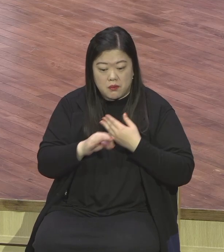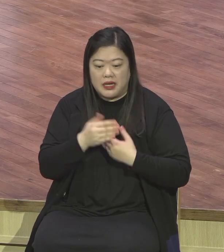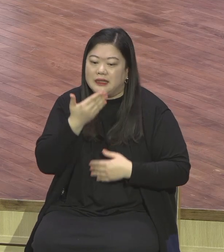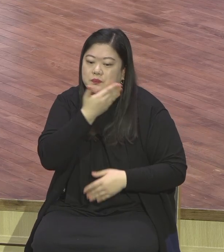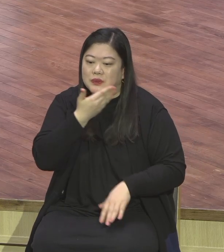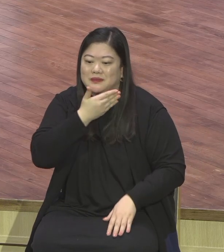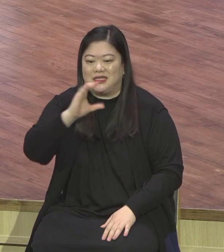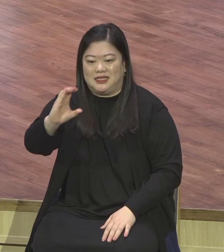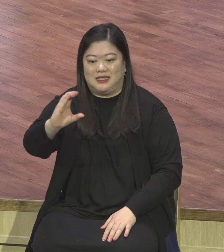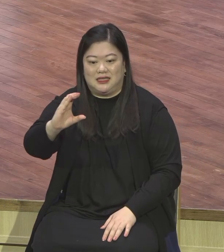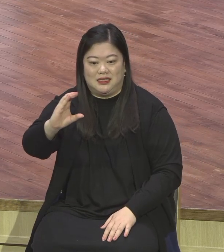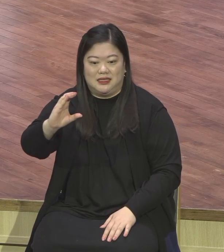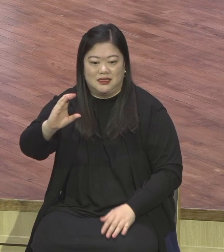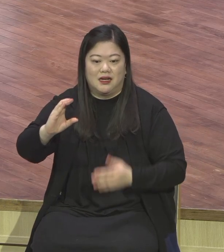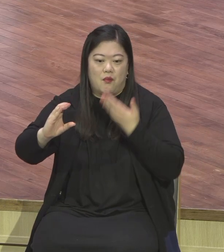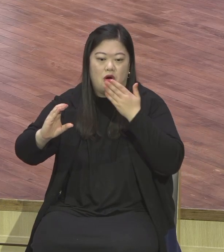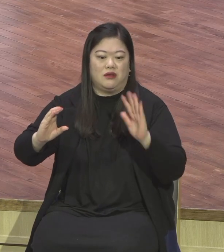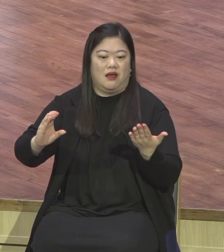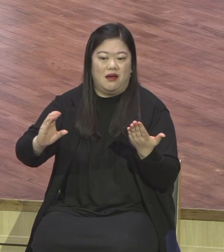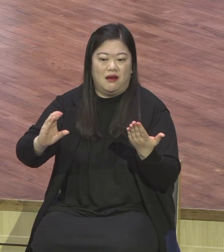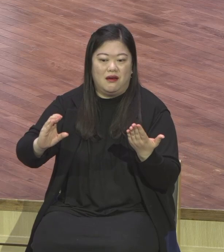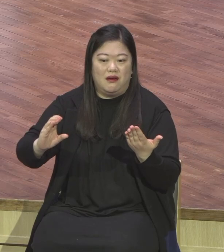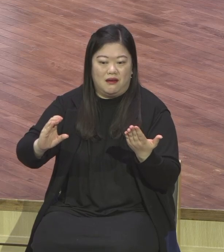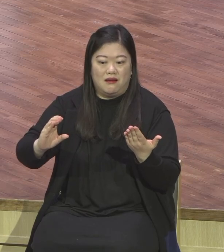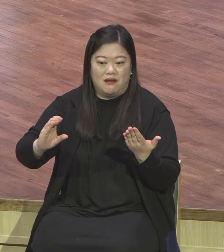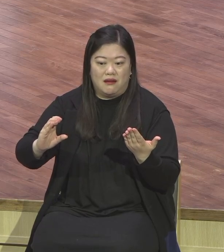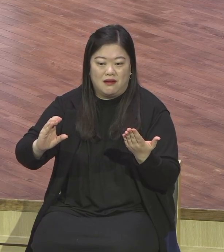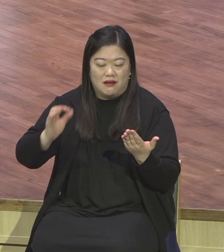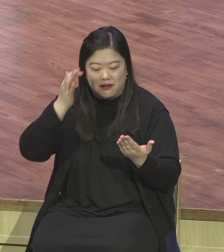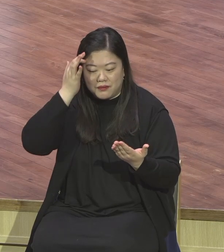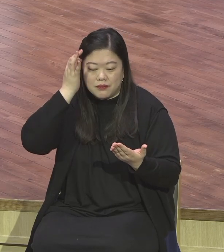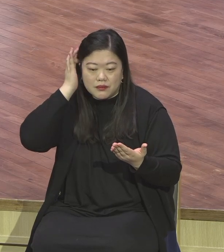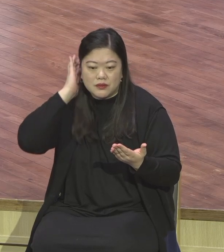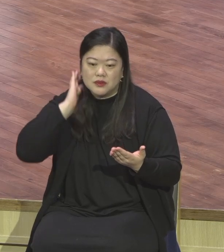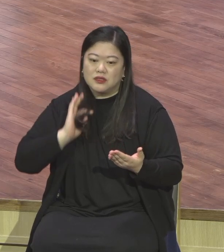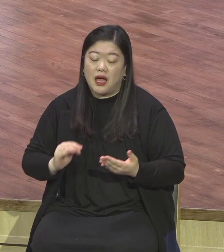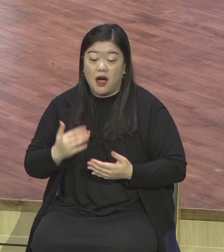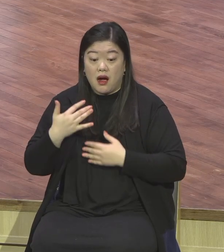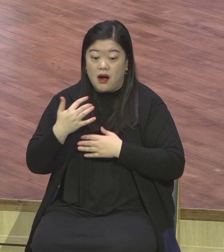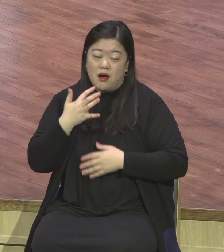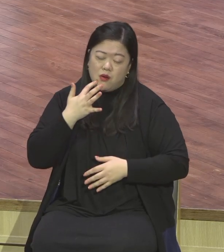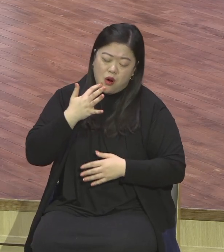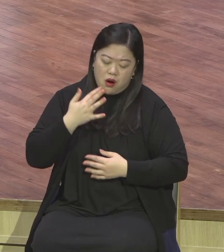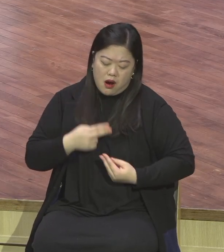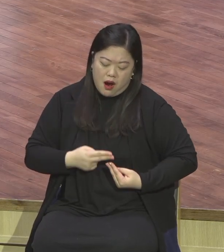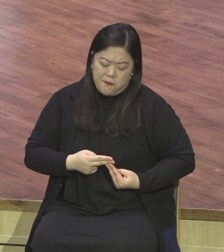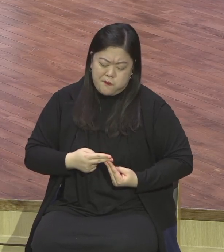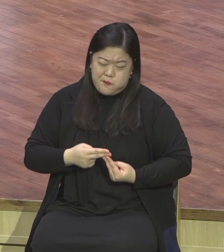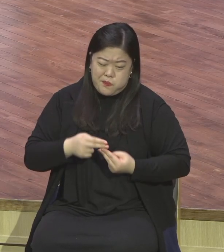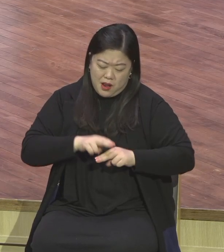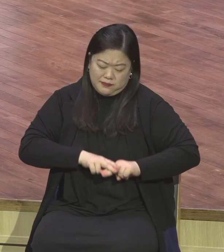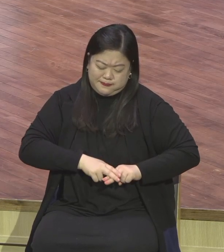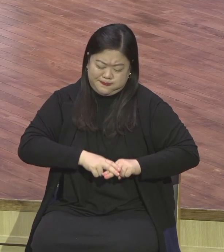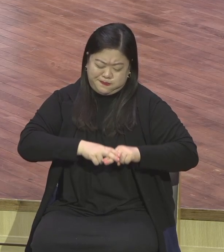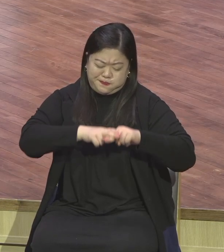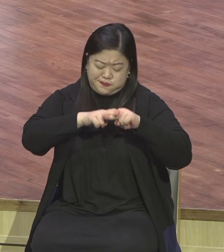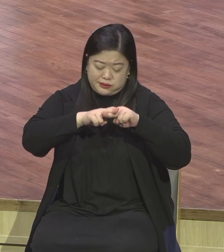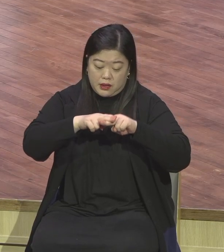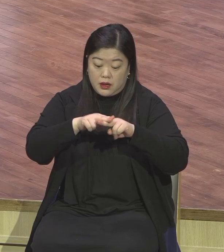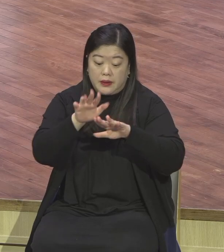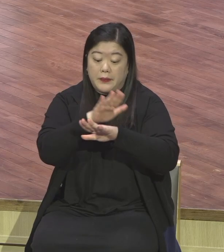우리 몸에 독소 그런데 이렇게 몸 안에 독소를 없애는 것도 중요하지만은